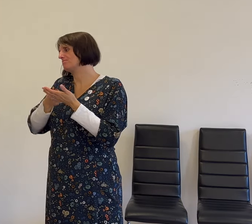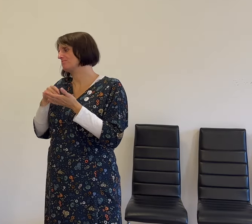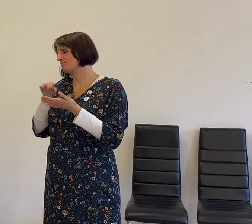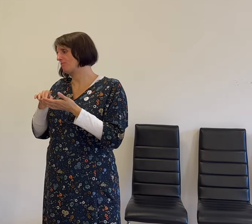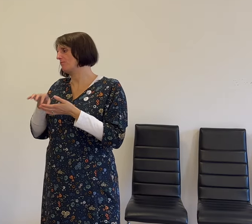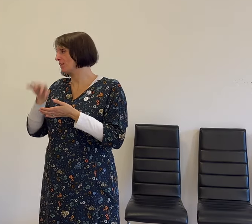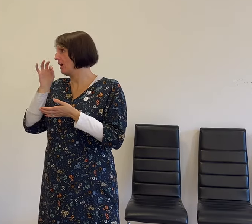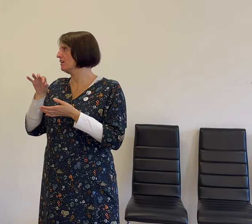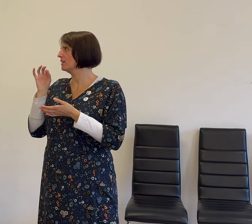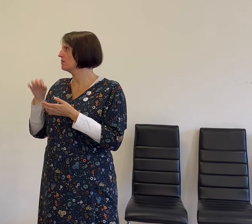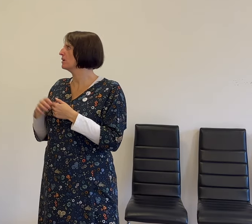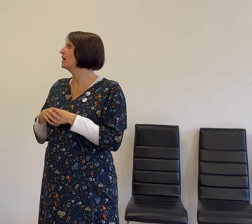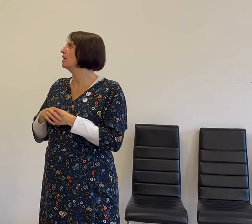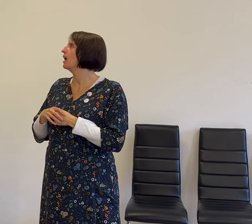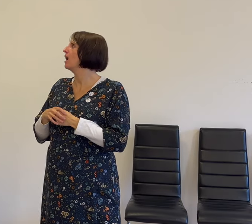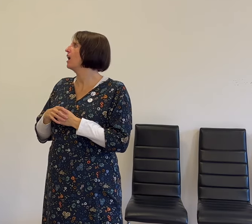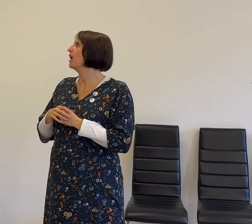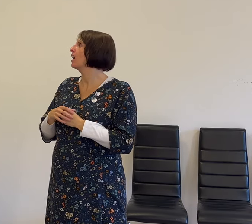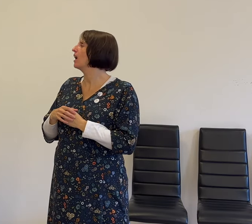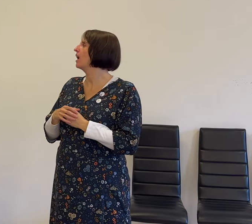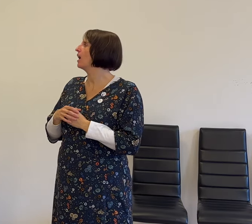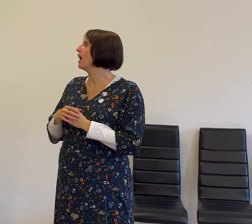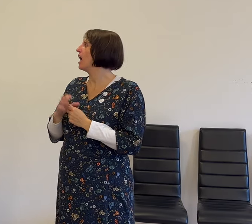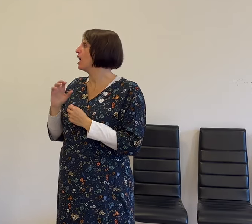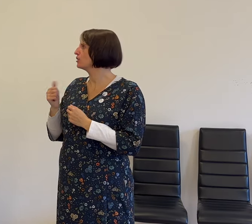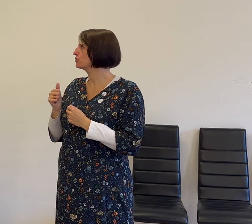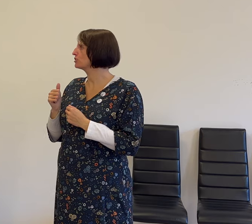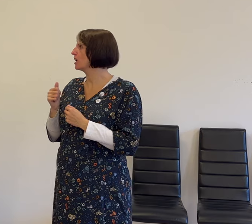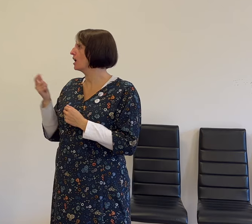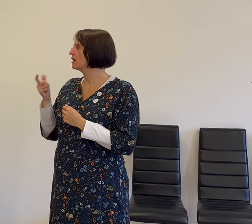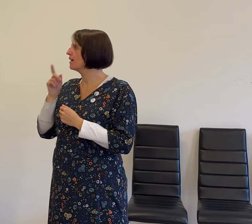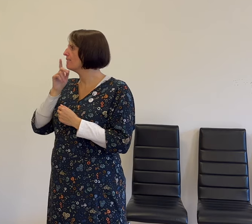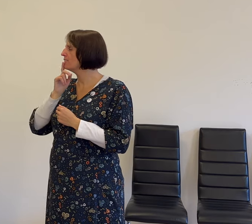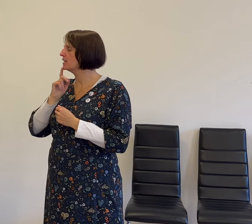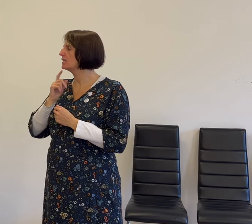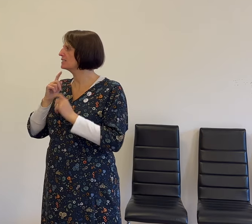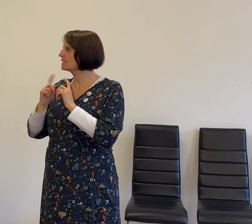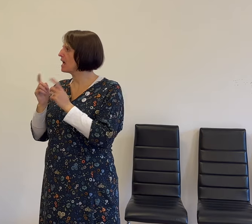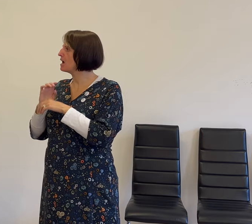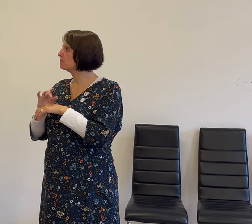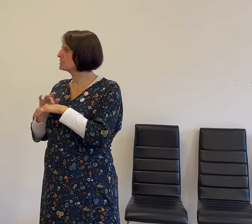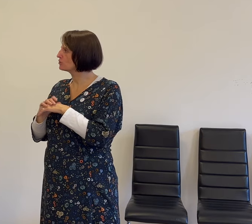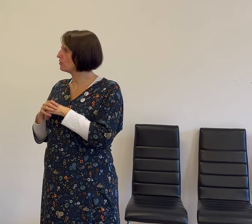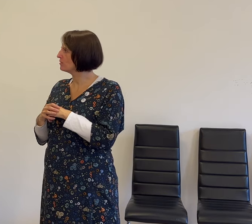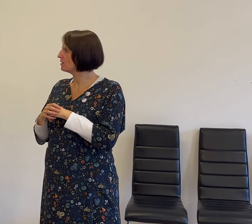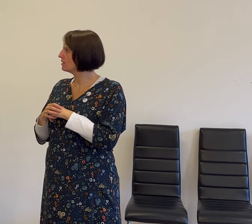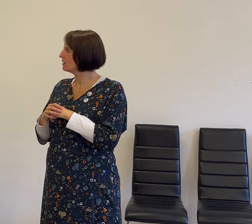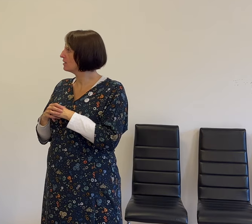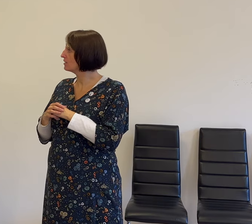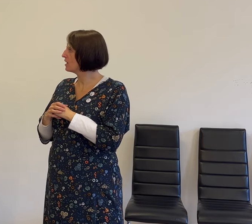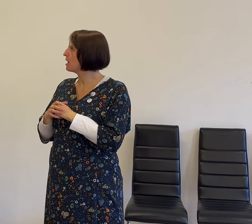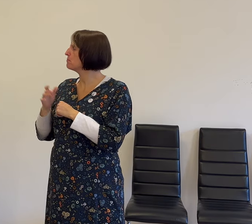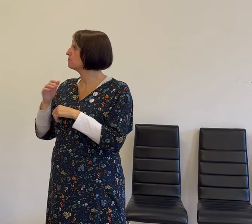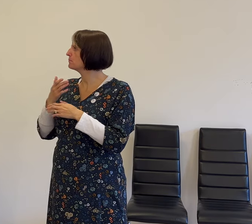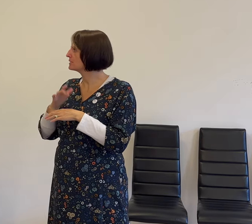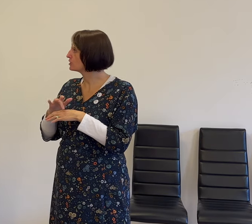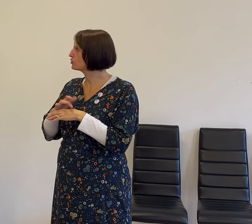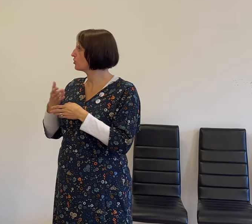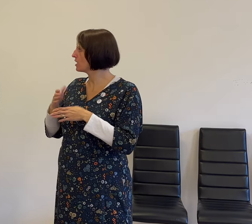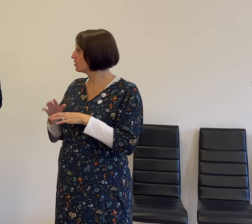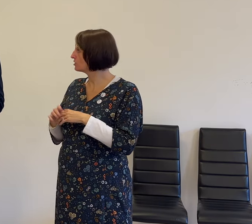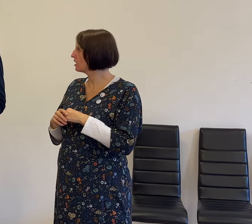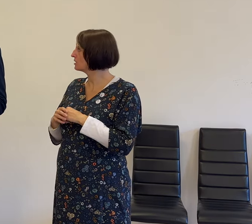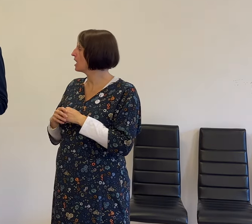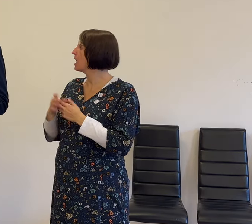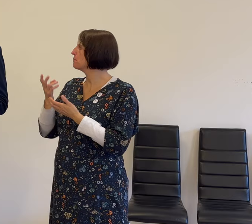si, můžeme si všimnout pár drobných paralel. Ta jedna z nich je místo narození a potom to, co